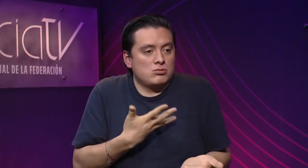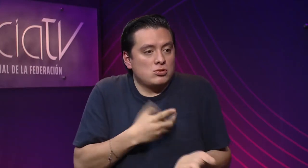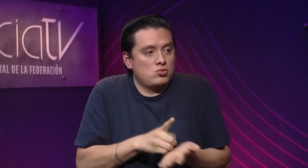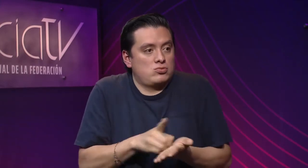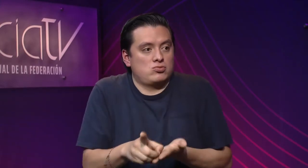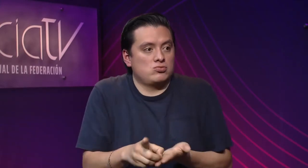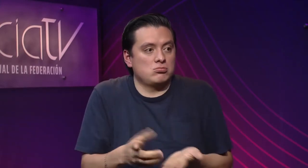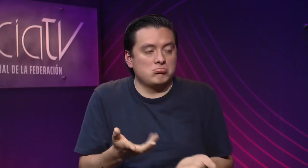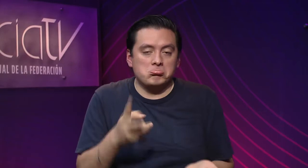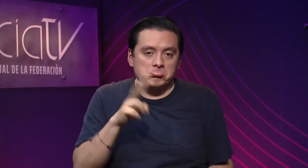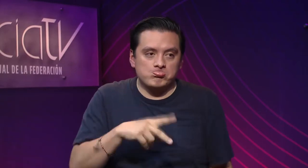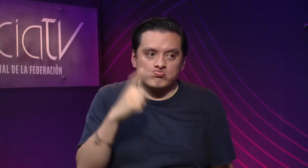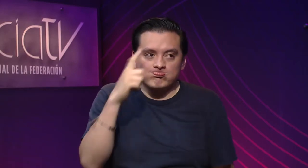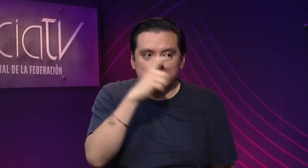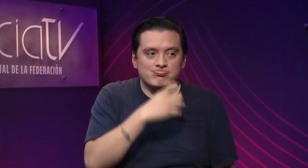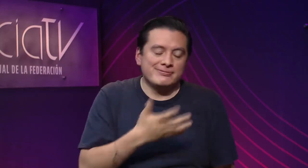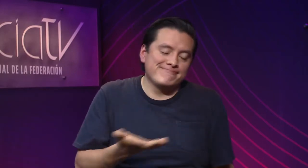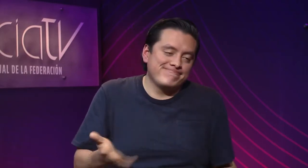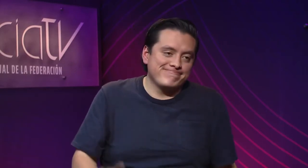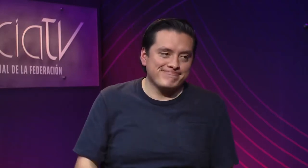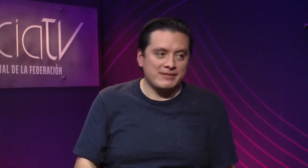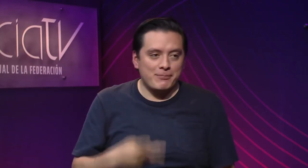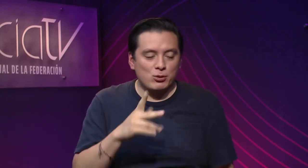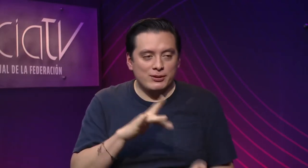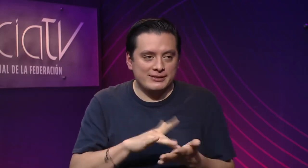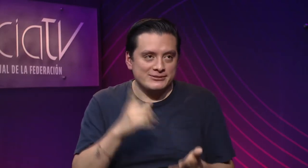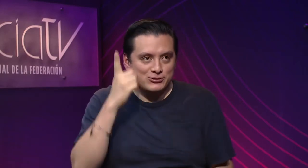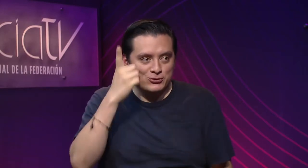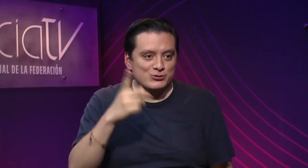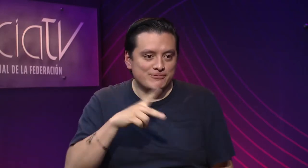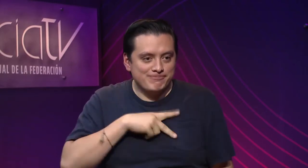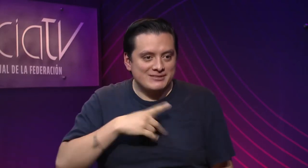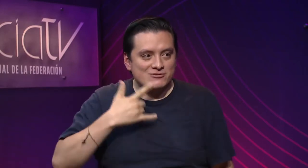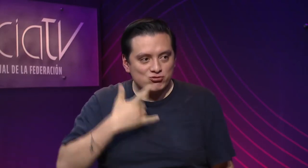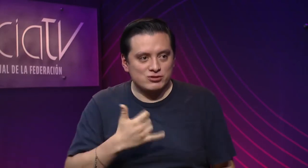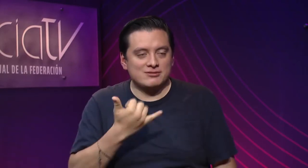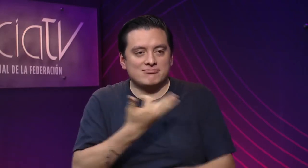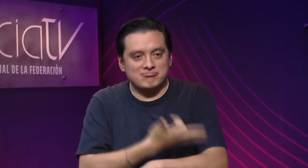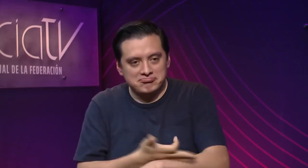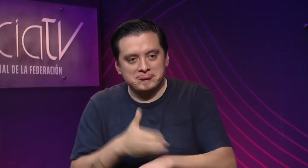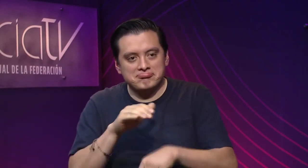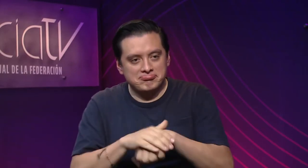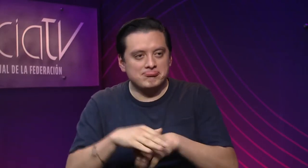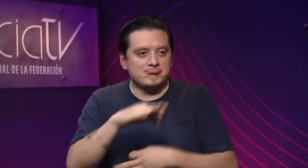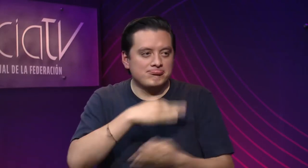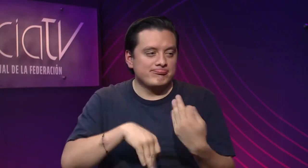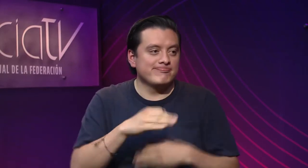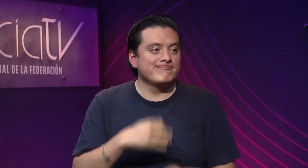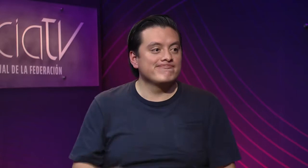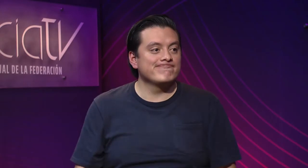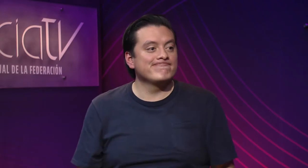pero creo que por ahí también puedo generar otro cambio, sobre todo un cambio para un ejercicio pleno de derechos. Y bueno, gracias a Dios,